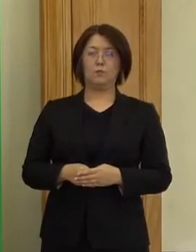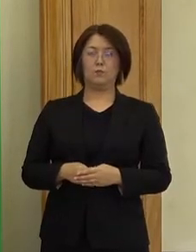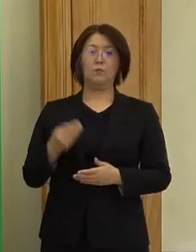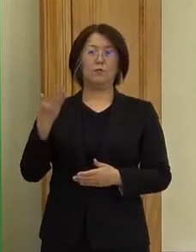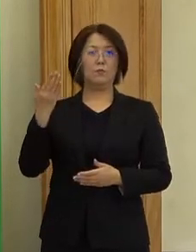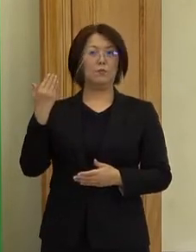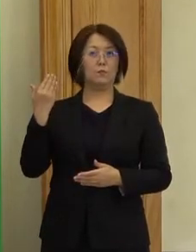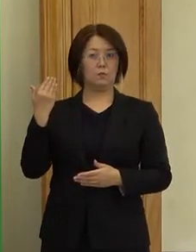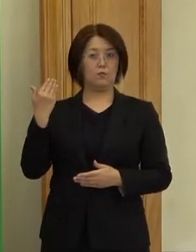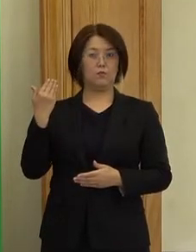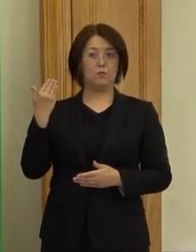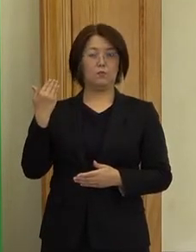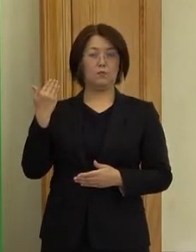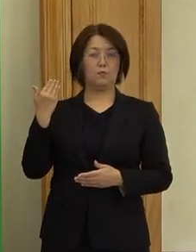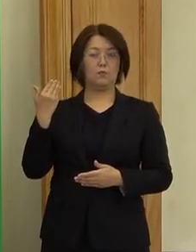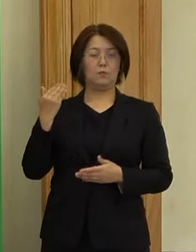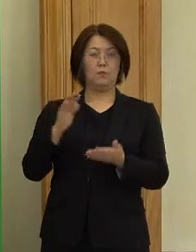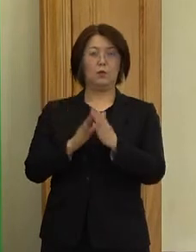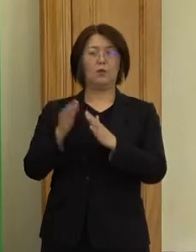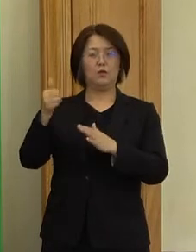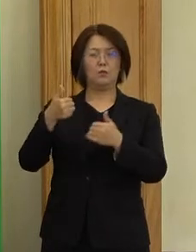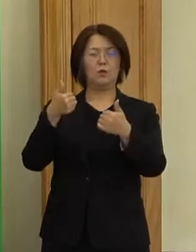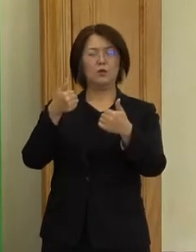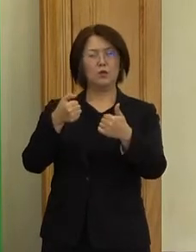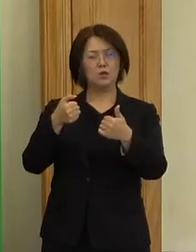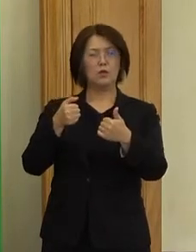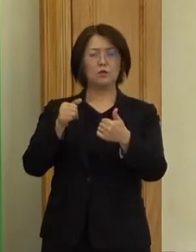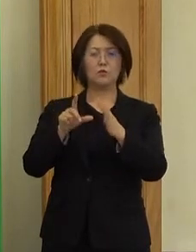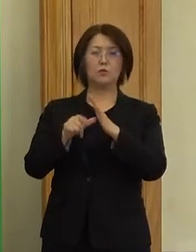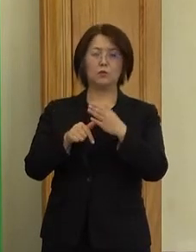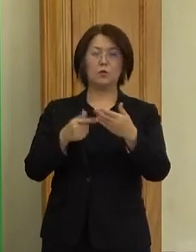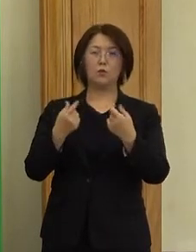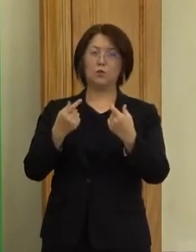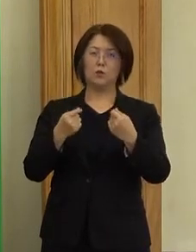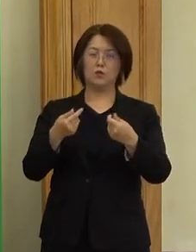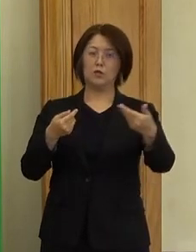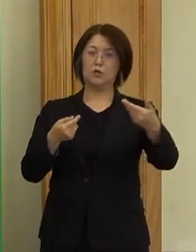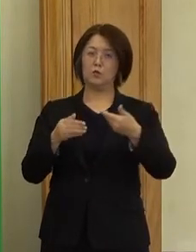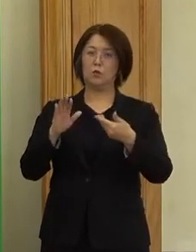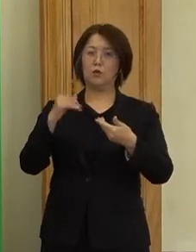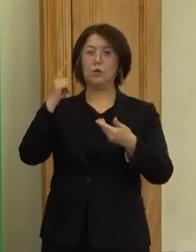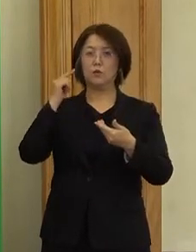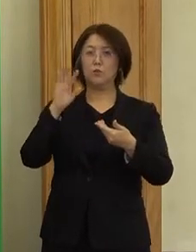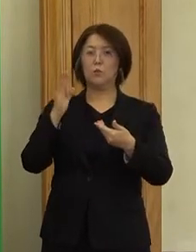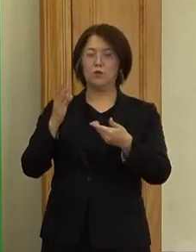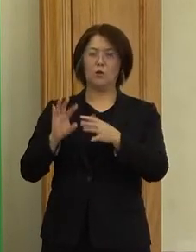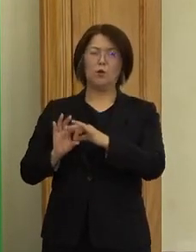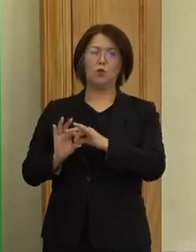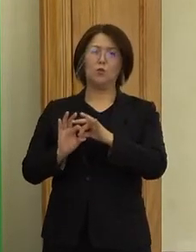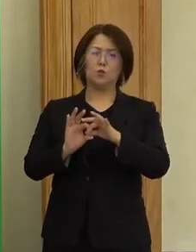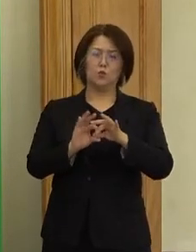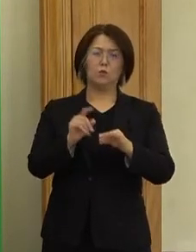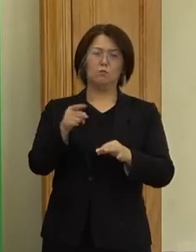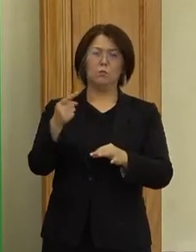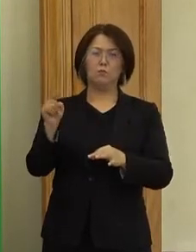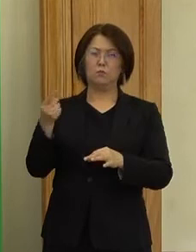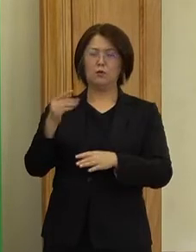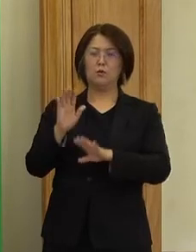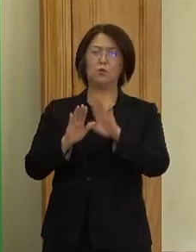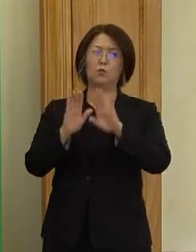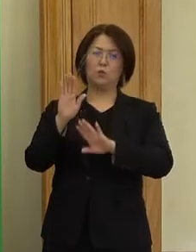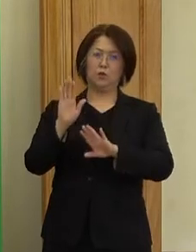前回も知事の謝罪をやった後に同じような質問あったと思うんですが、これだけちょっとずっと続いていることに対し